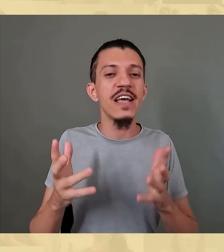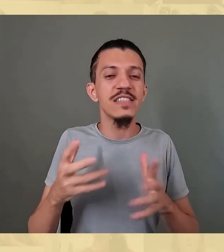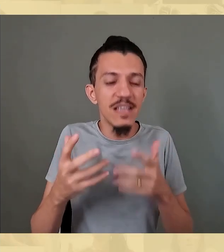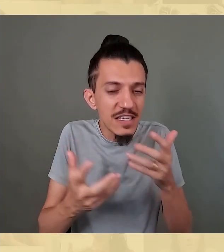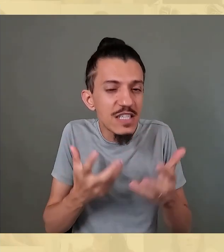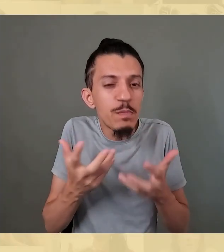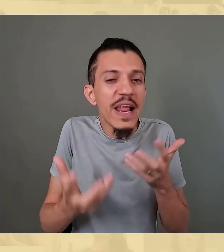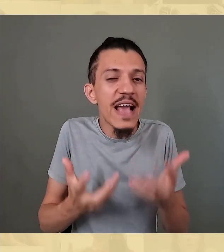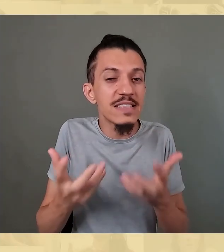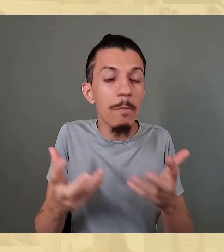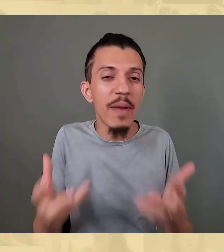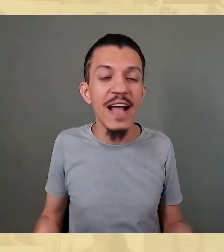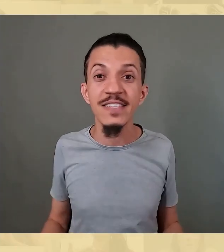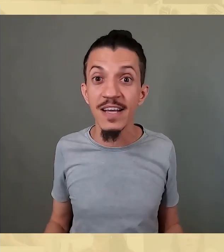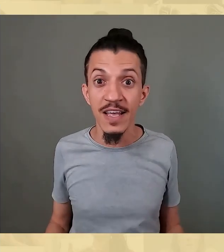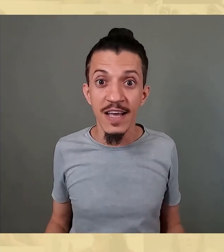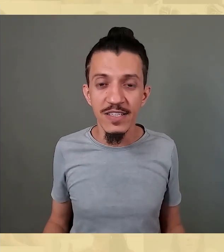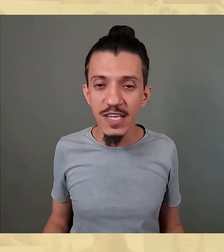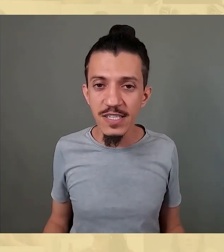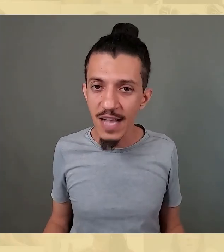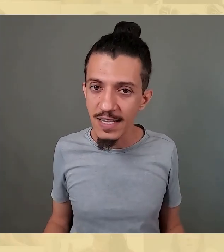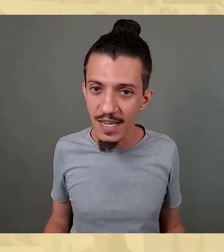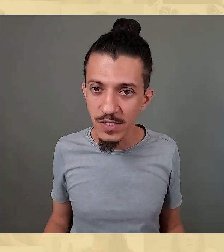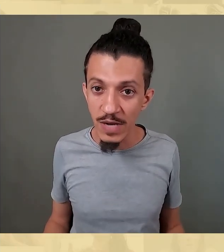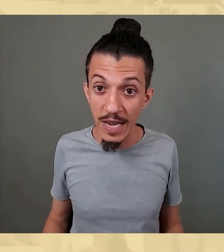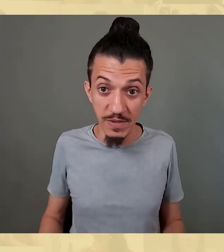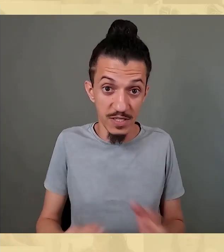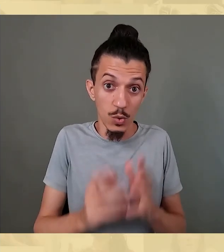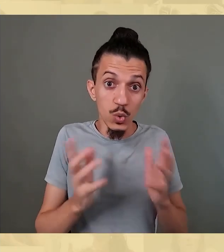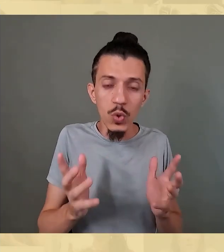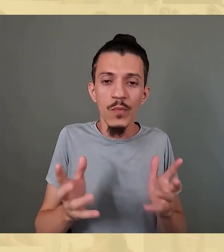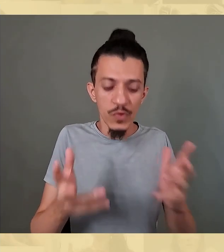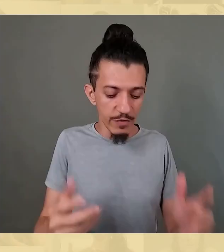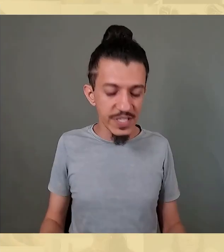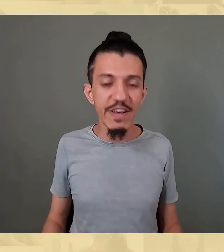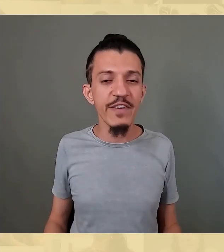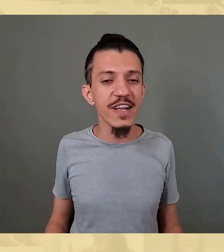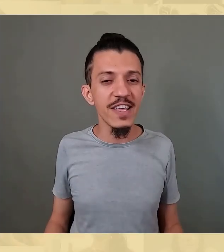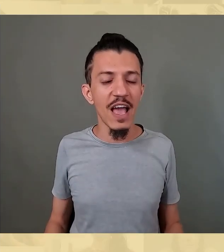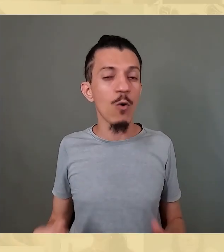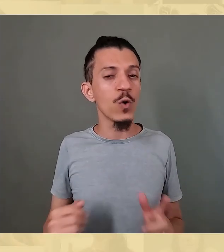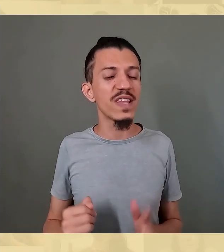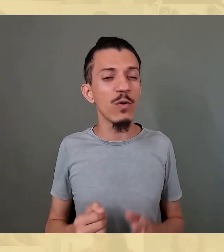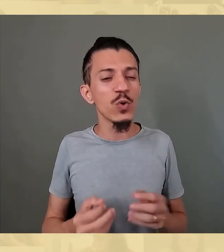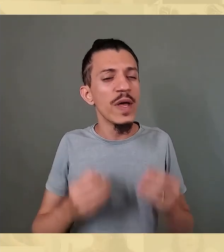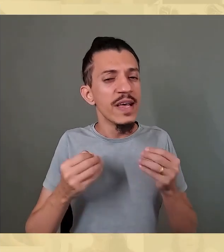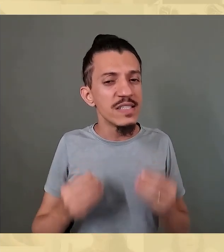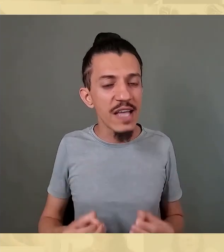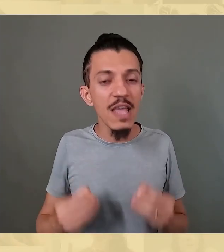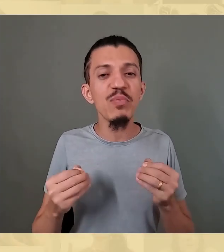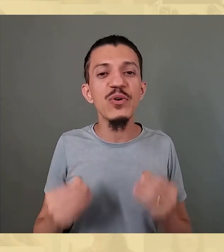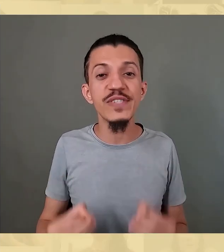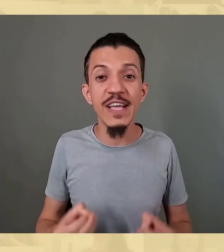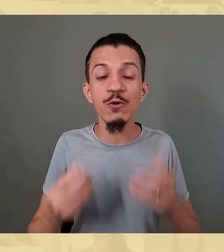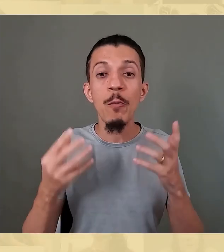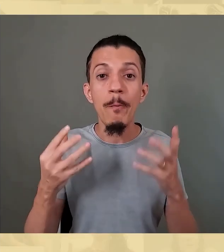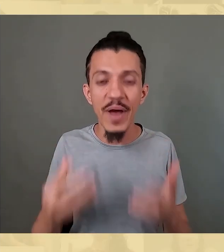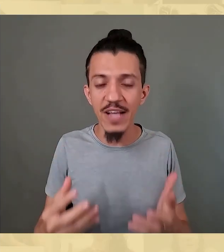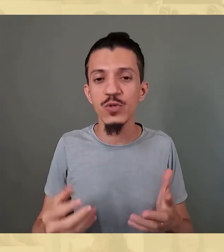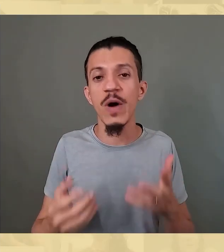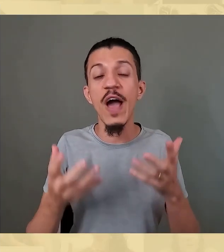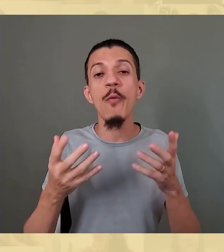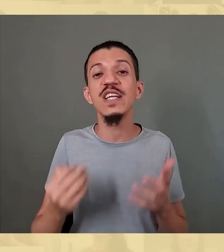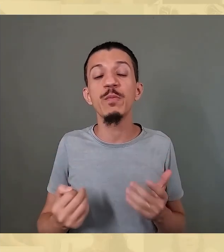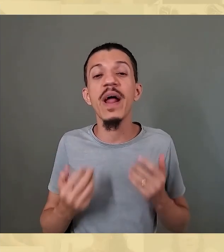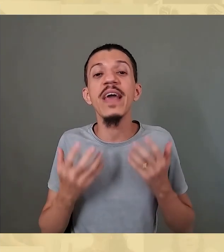essa experiência prática de sinalização na Libras. Então tudo que você vai ver aqui é um conteúdo 100%